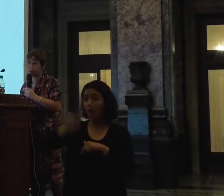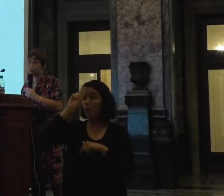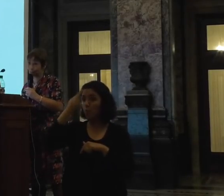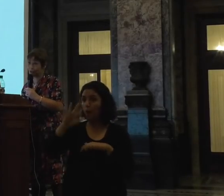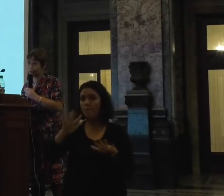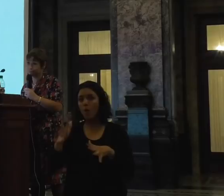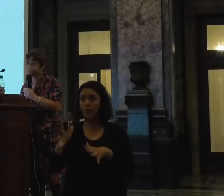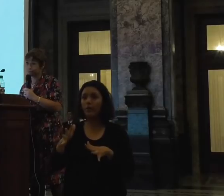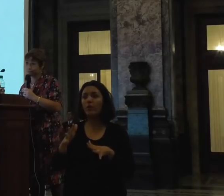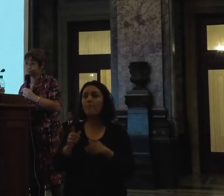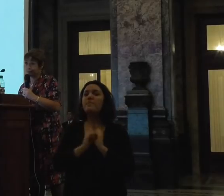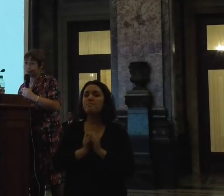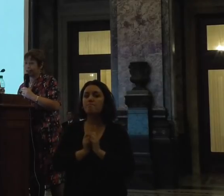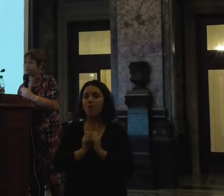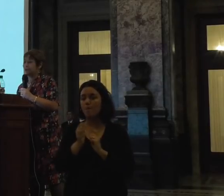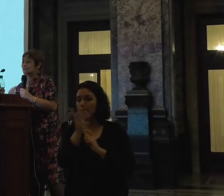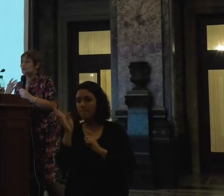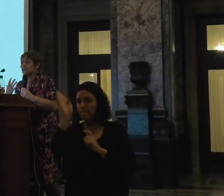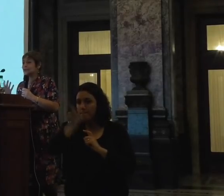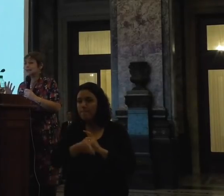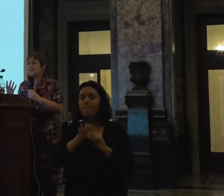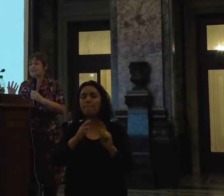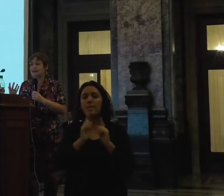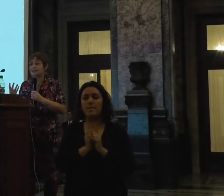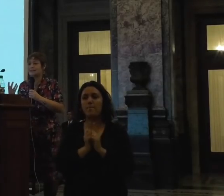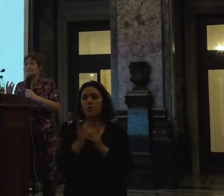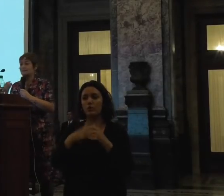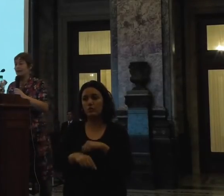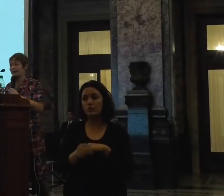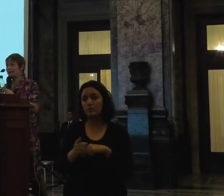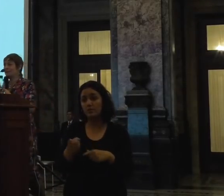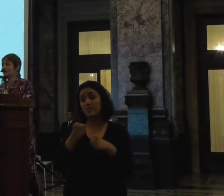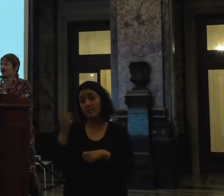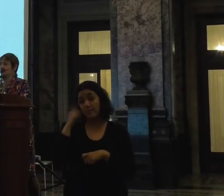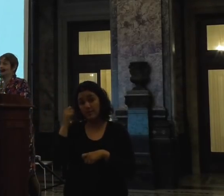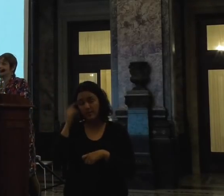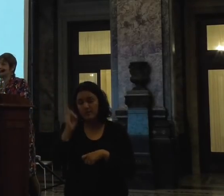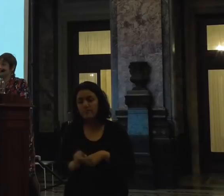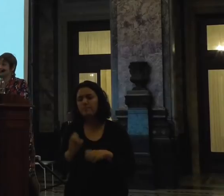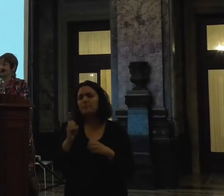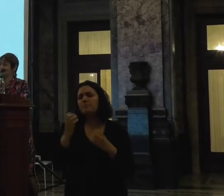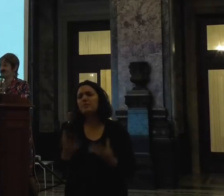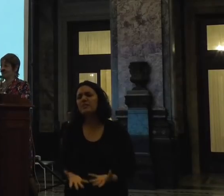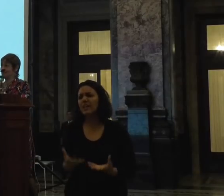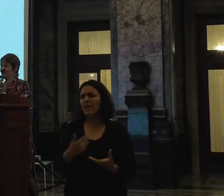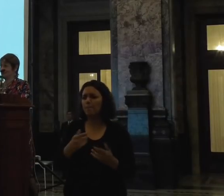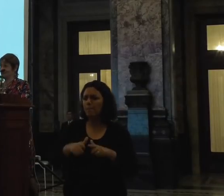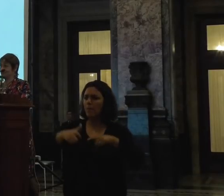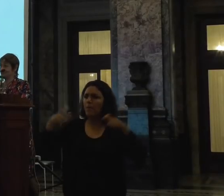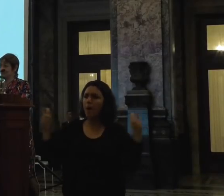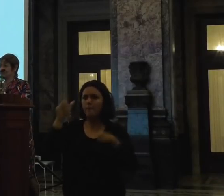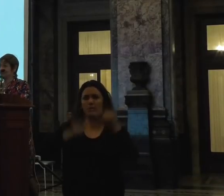Uruguay el rango es igual. Ahora, uno tiene que pensar realmente por qué ha crecido tanto la